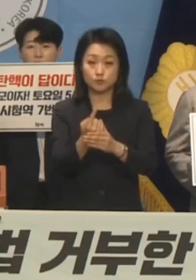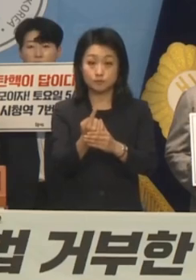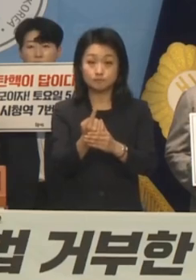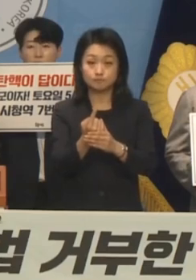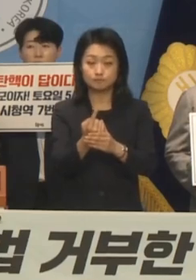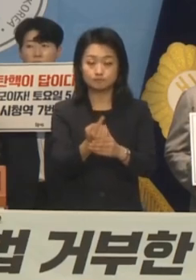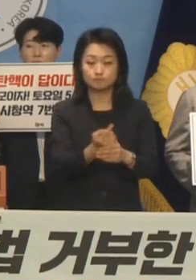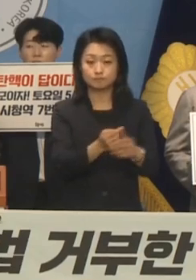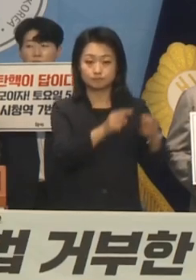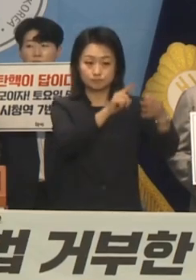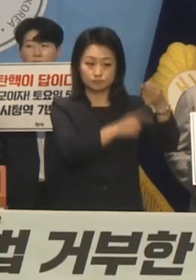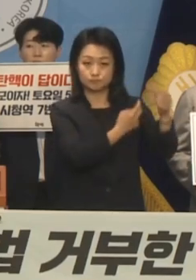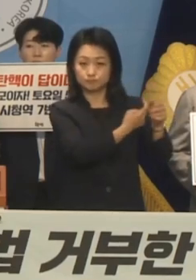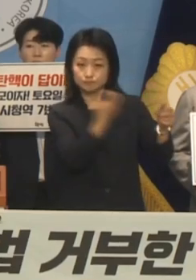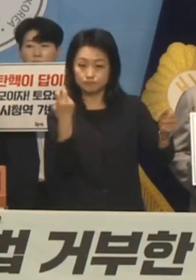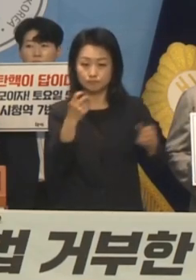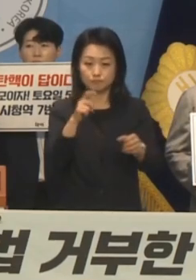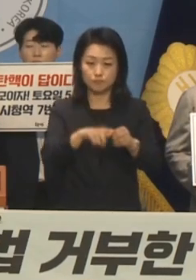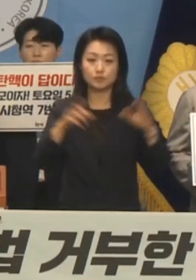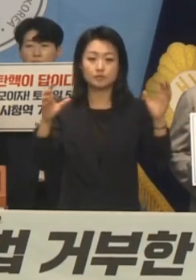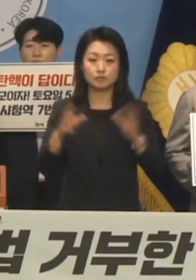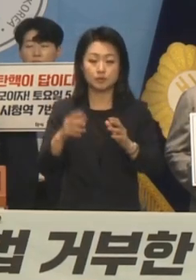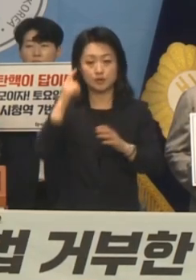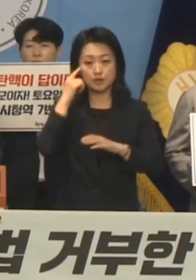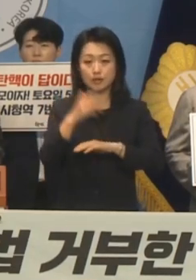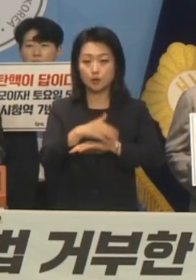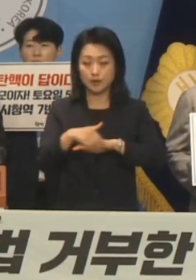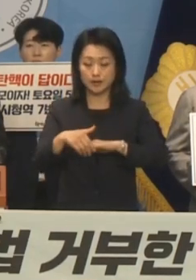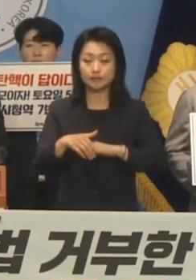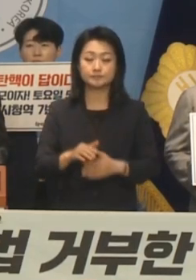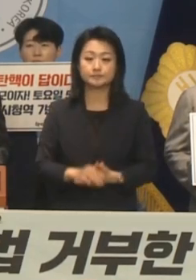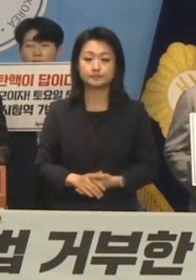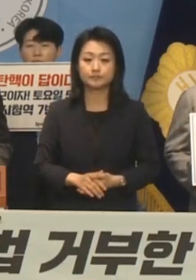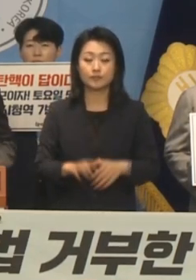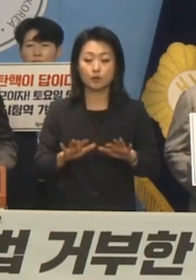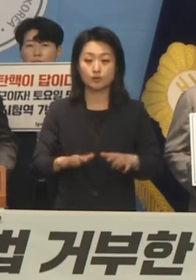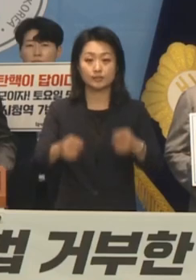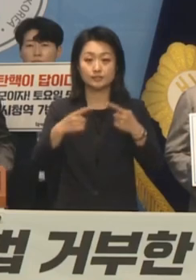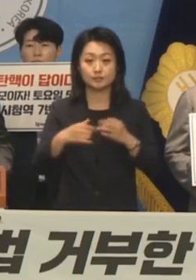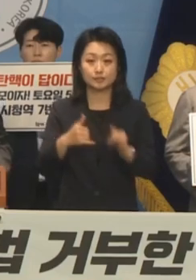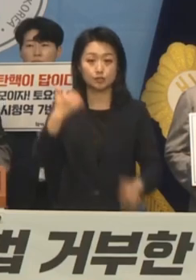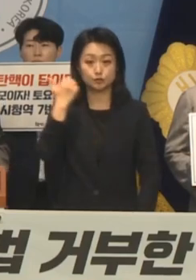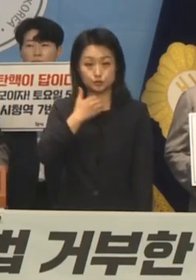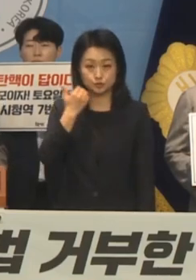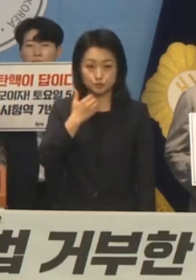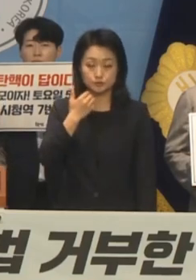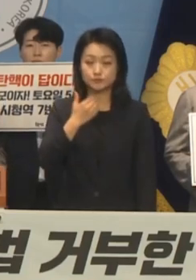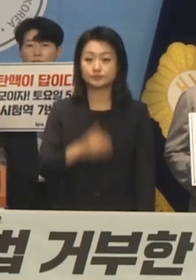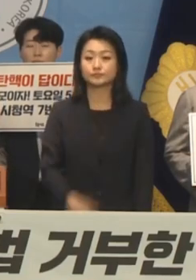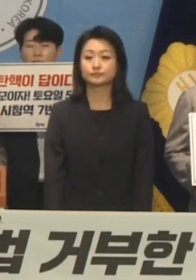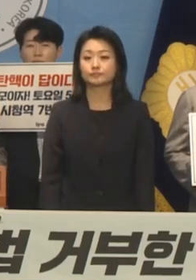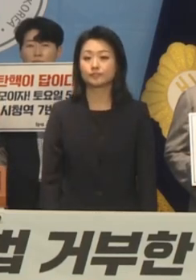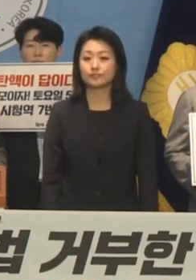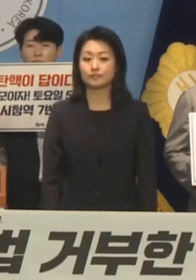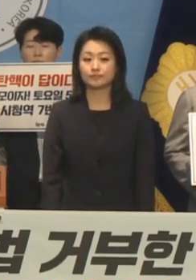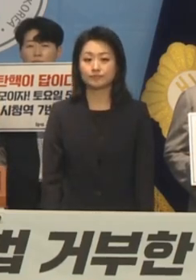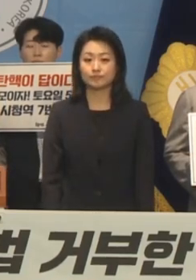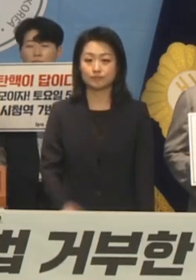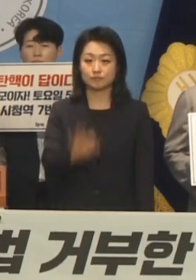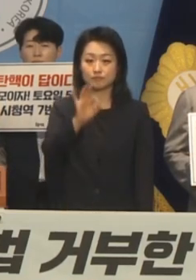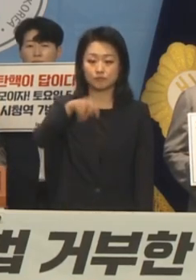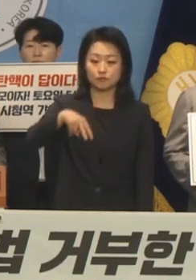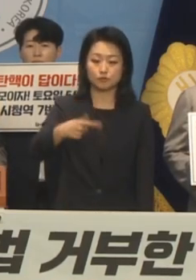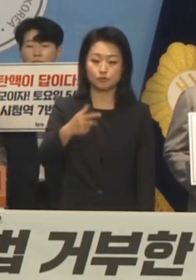참여 호소를 드리는 기자회견을 갖게 됐습니다. 오늘 참석해 주신 분 소개를 먼저 드리겠습니다. 우리